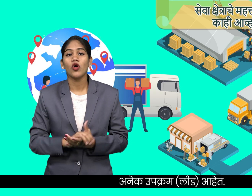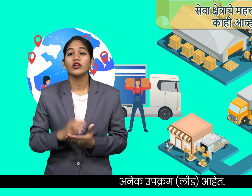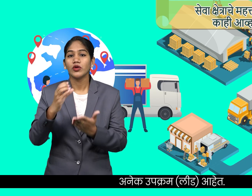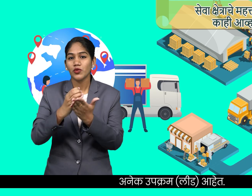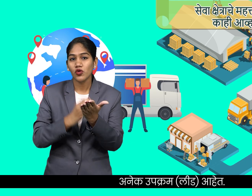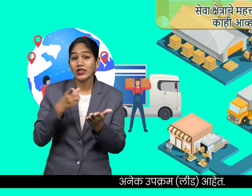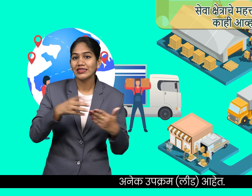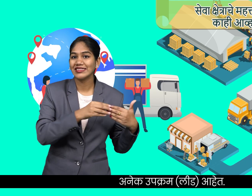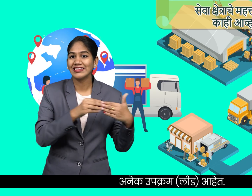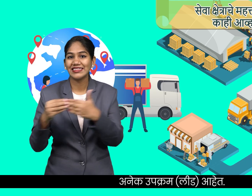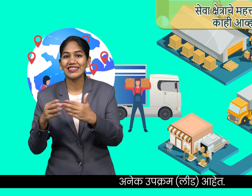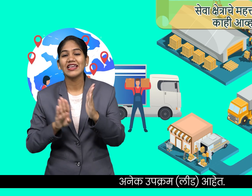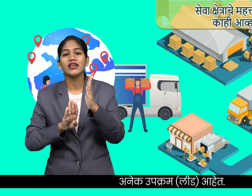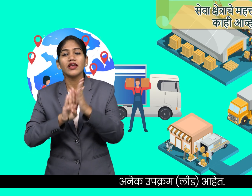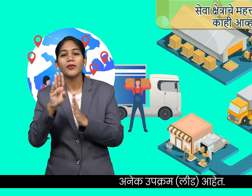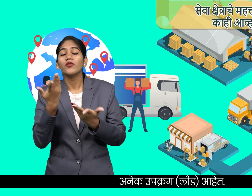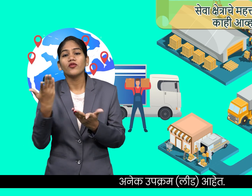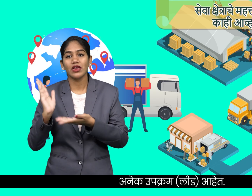अनेक उपक्रम लीड आहेत.